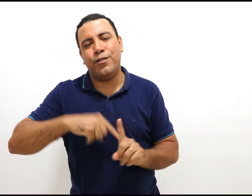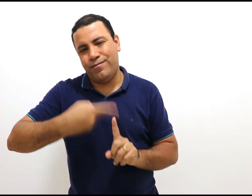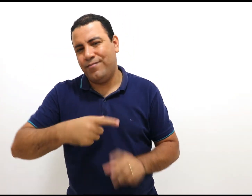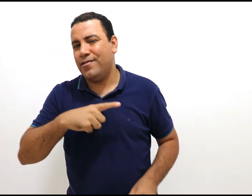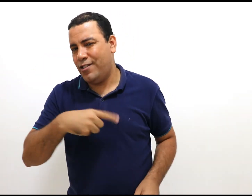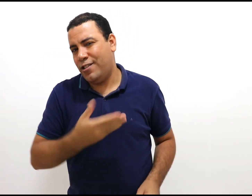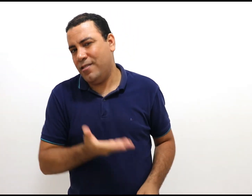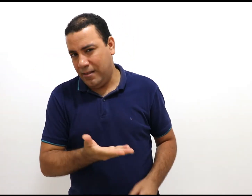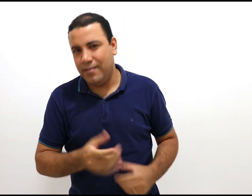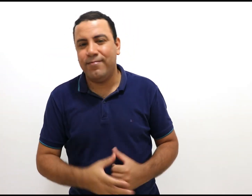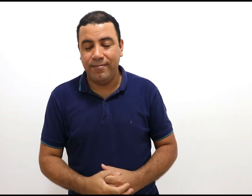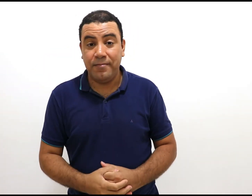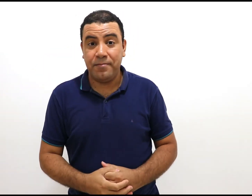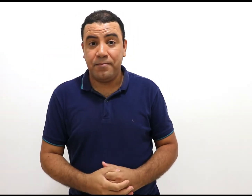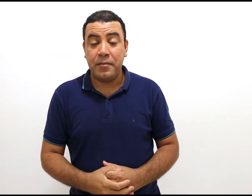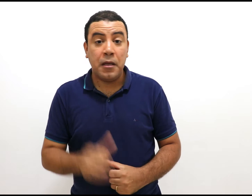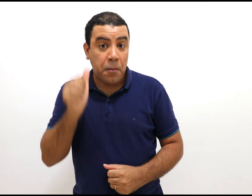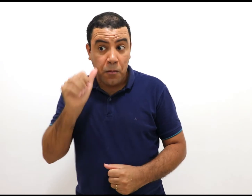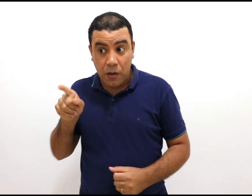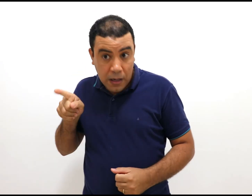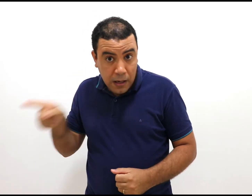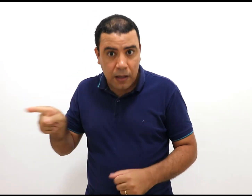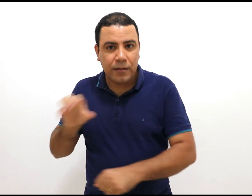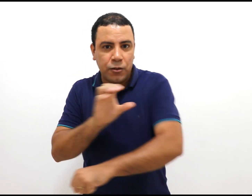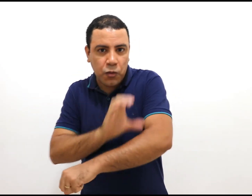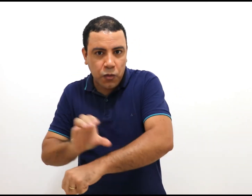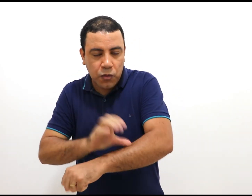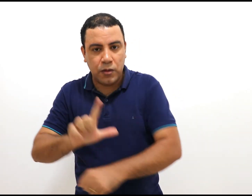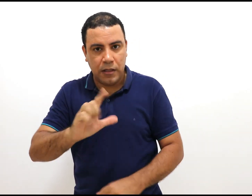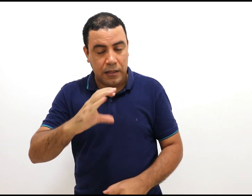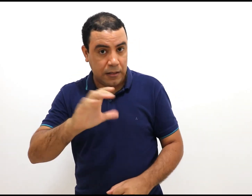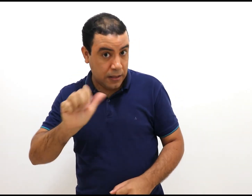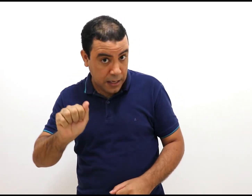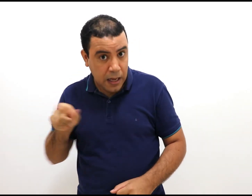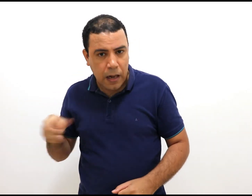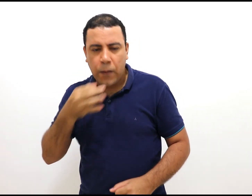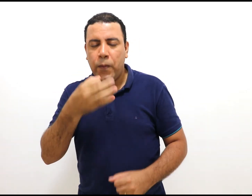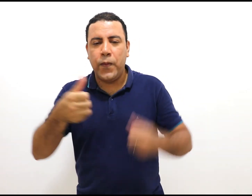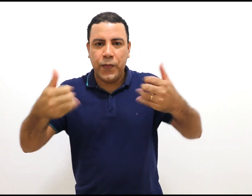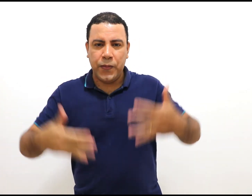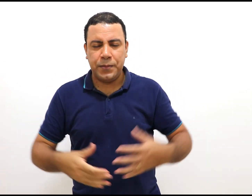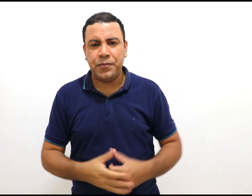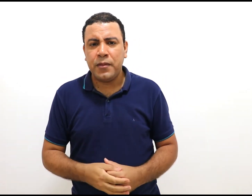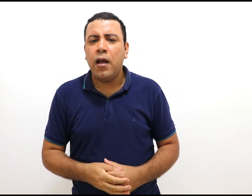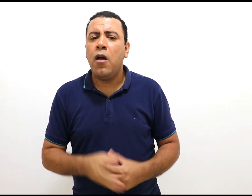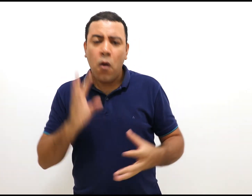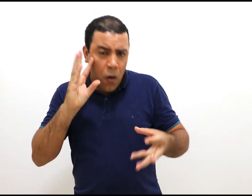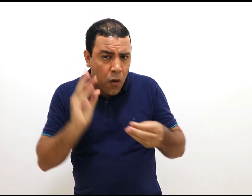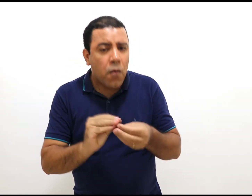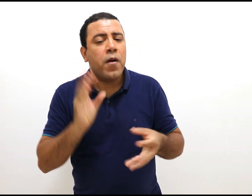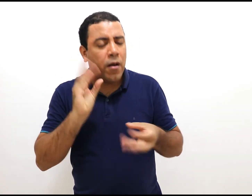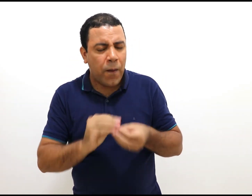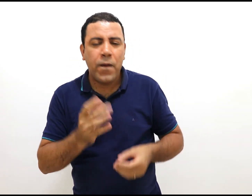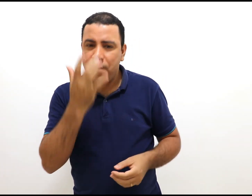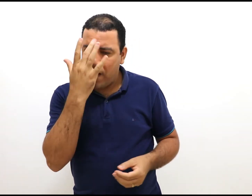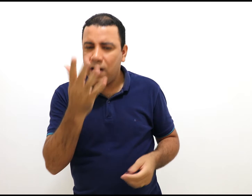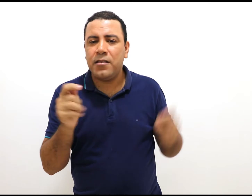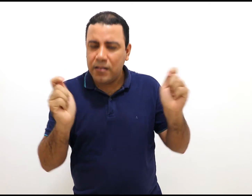LCA comentou: a compreensão está facilitada, mesmo para quem não tem tanta prática